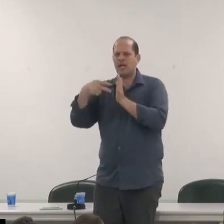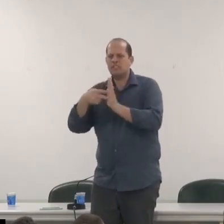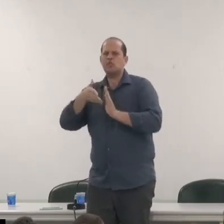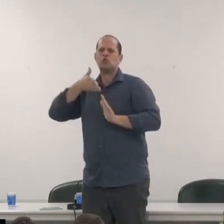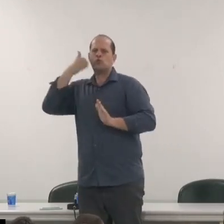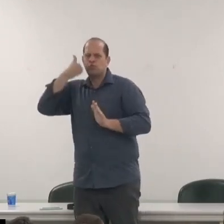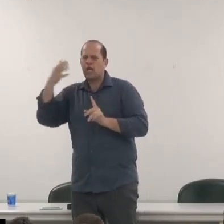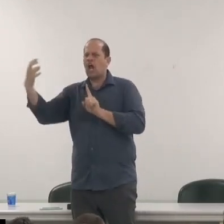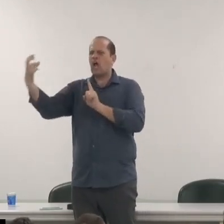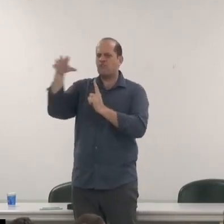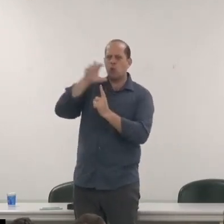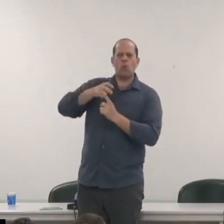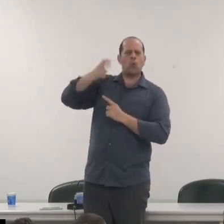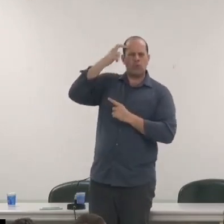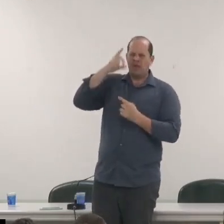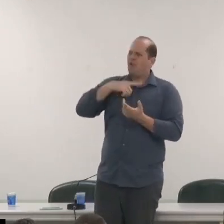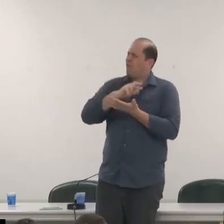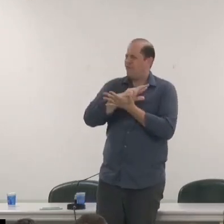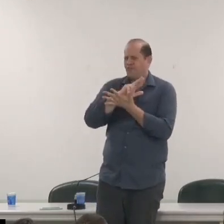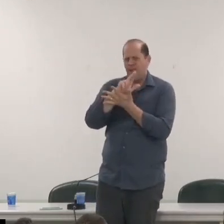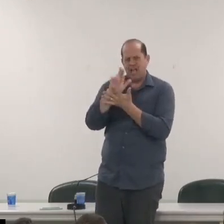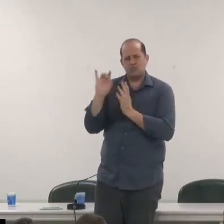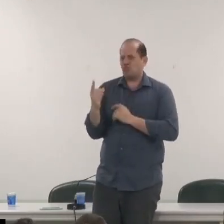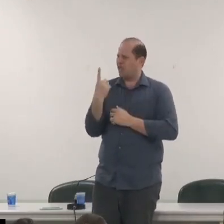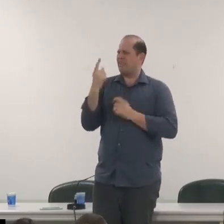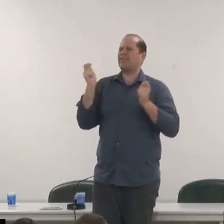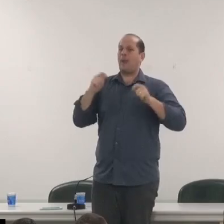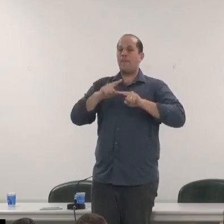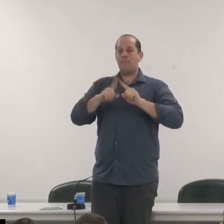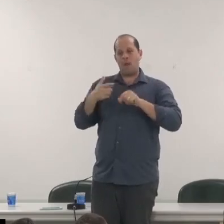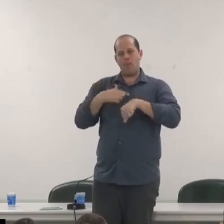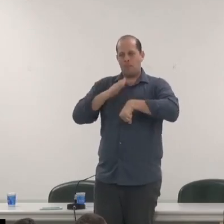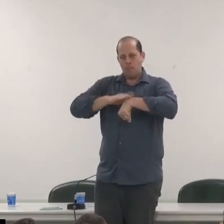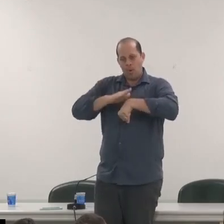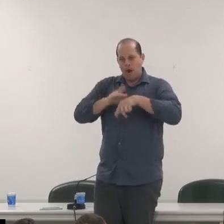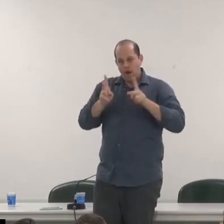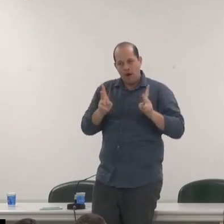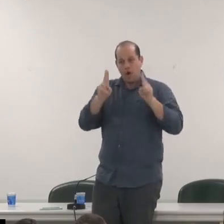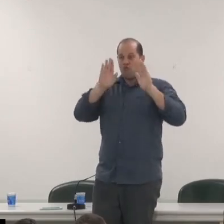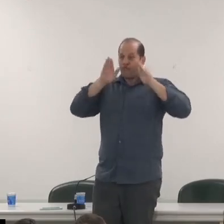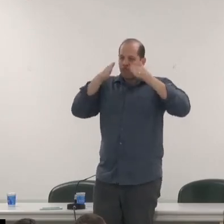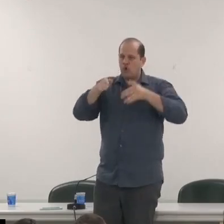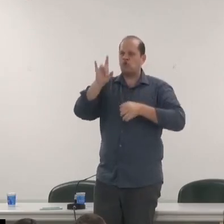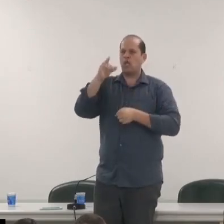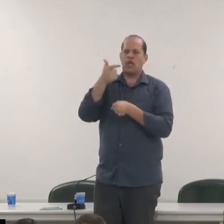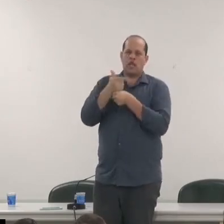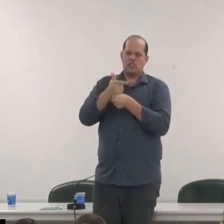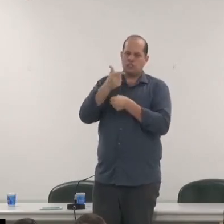na morfologia, na sintaxe, na comunicação. Então, eu fui olhar para vários níveis linguísticos.